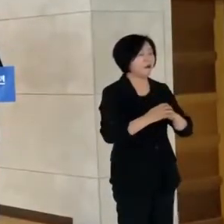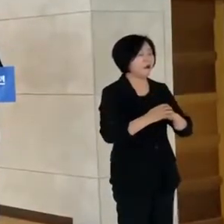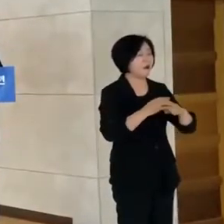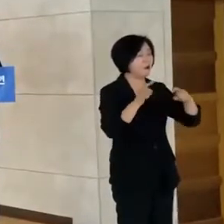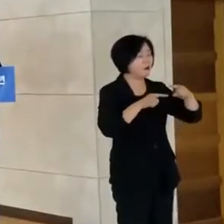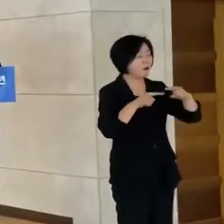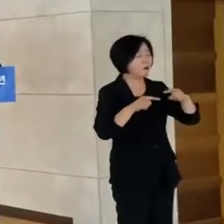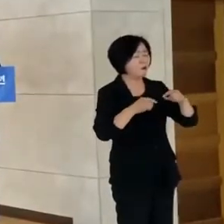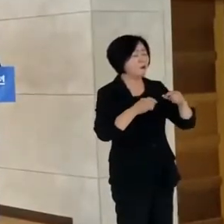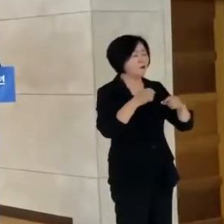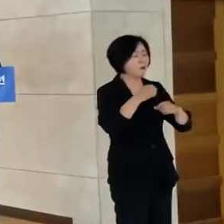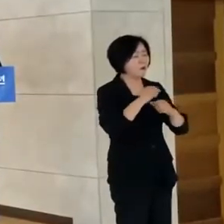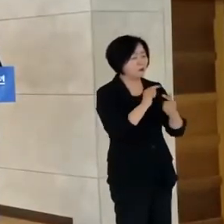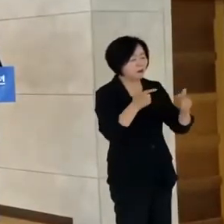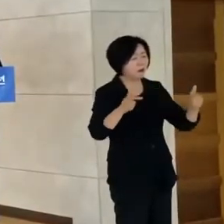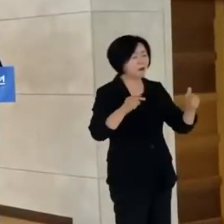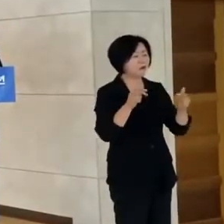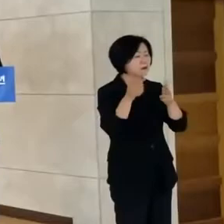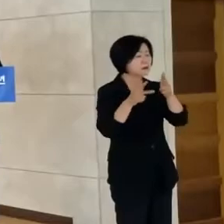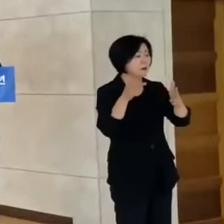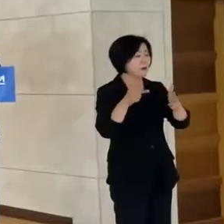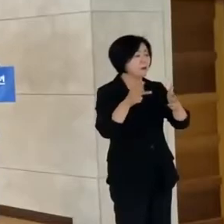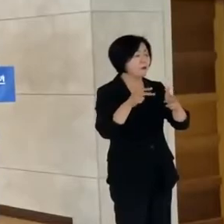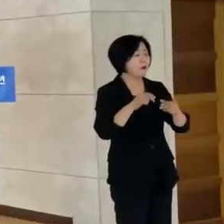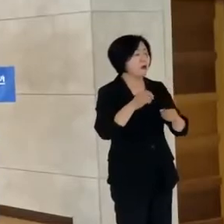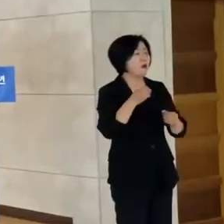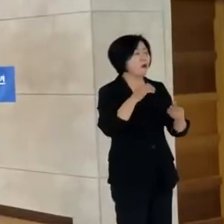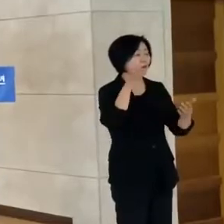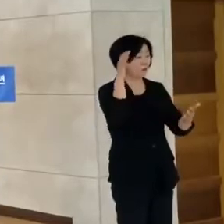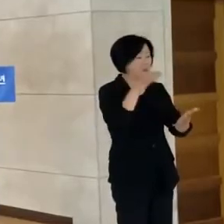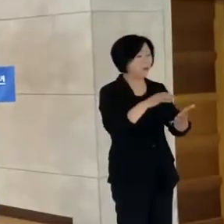공모 사업, 균형 발전 사업 등 총